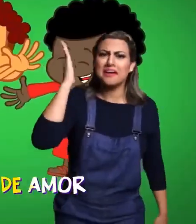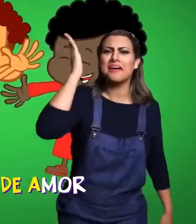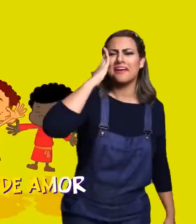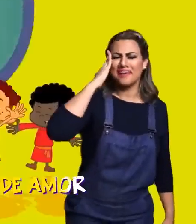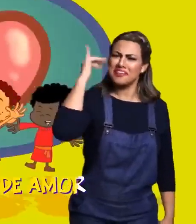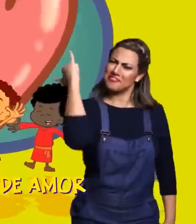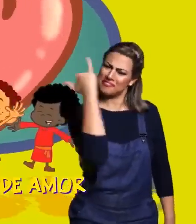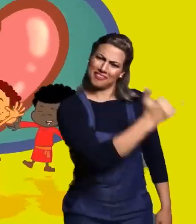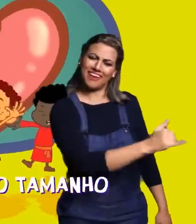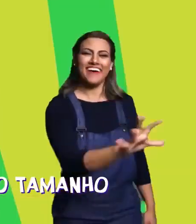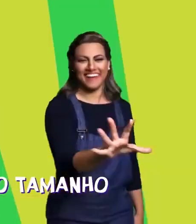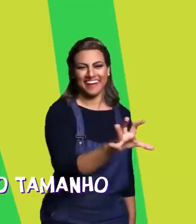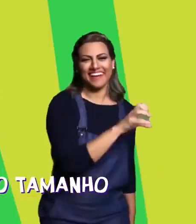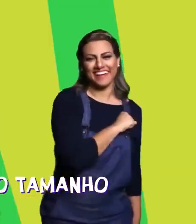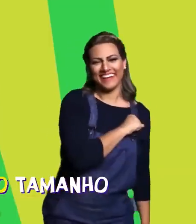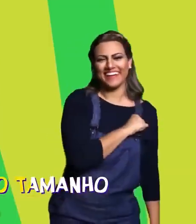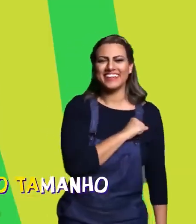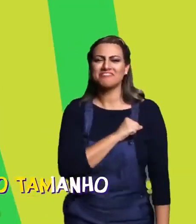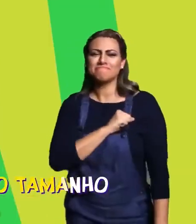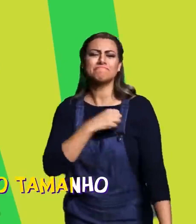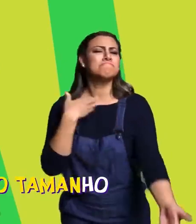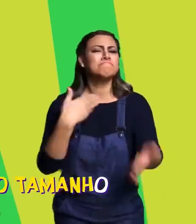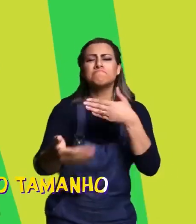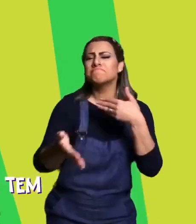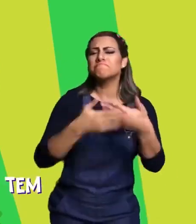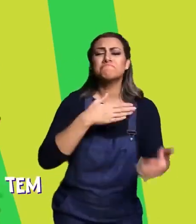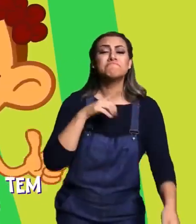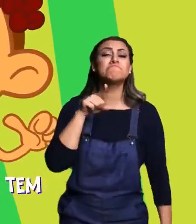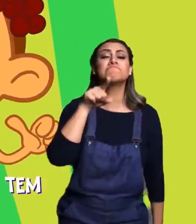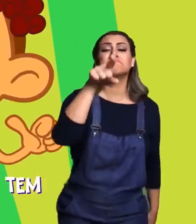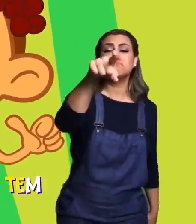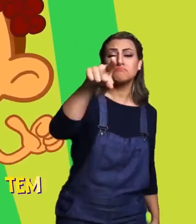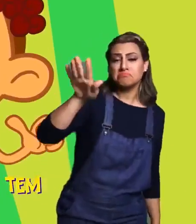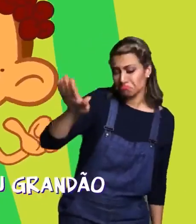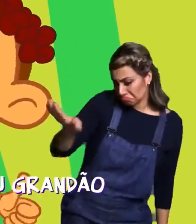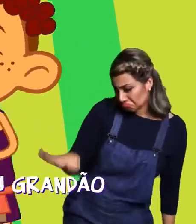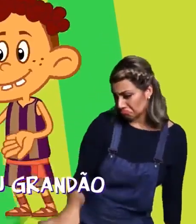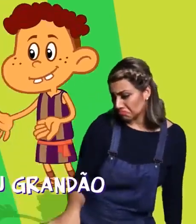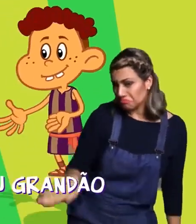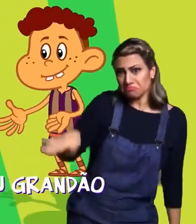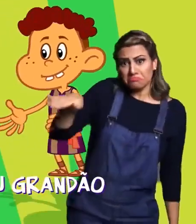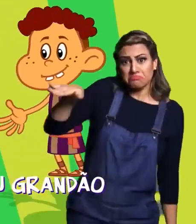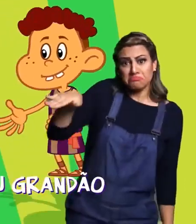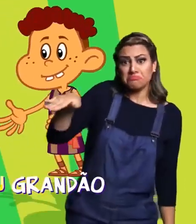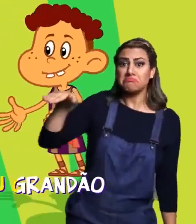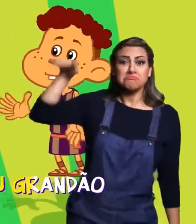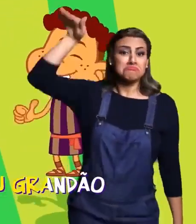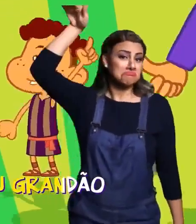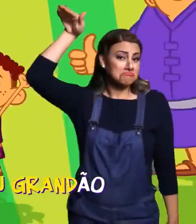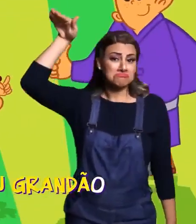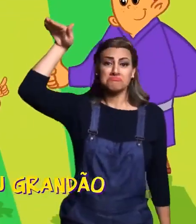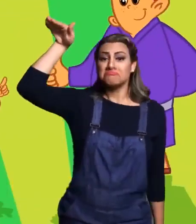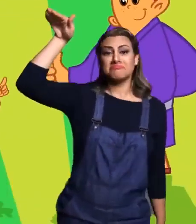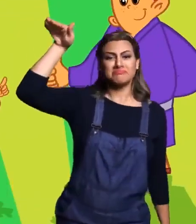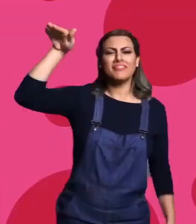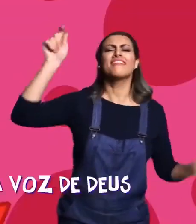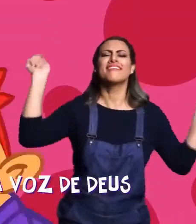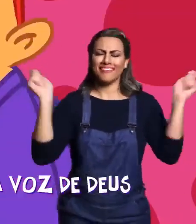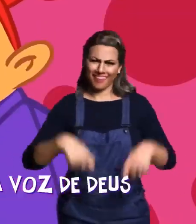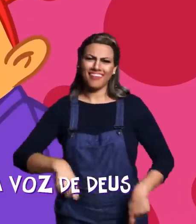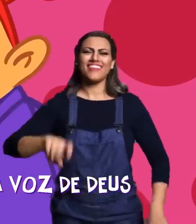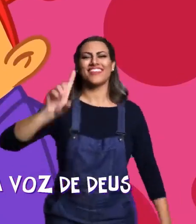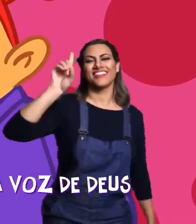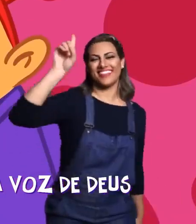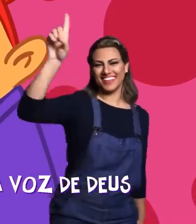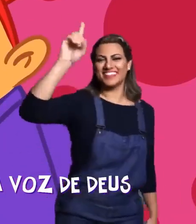voz de amor. E não importa o tamanho que você tem, se é pequeno ou grandão,